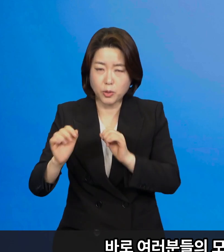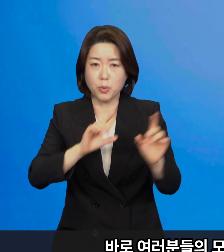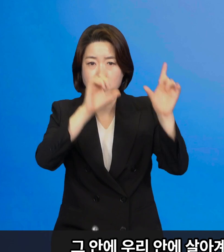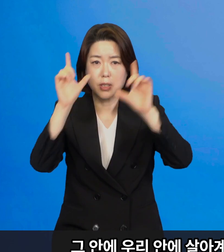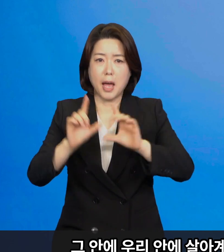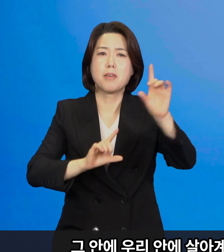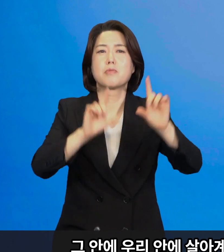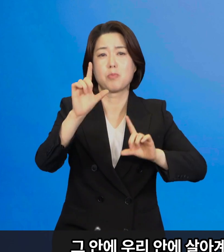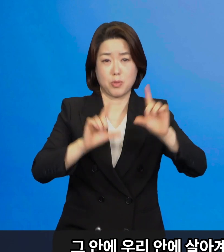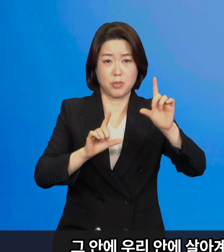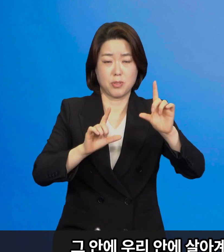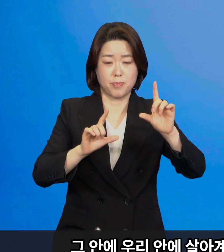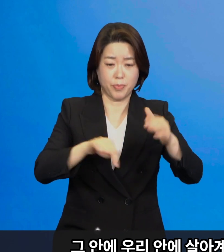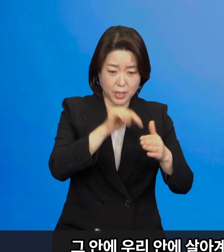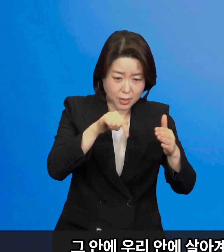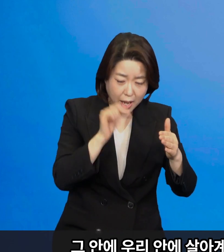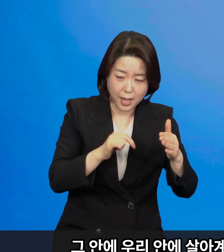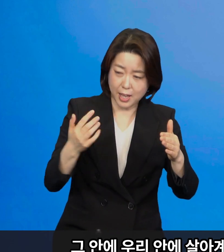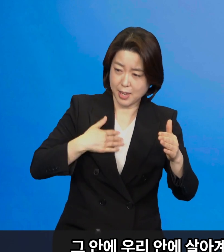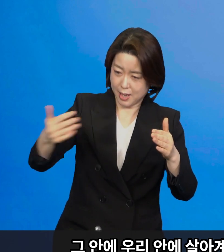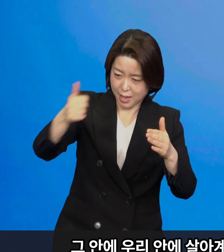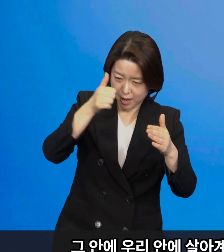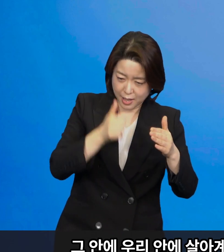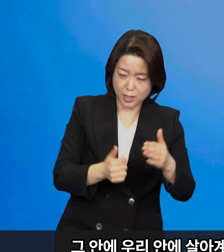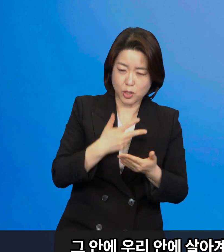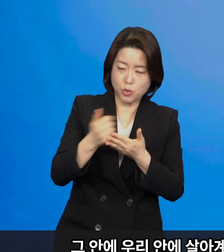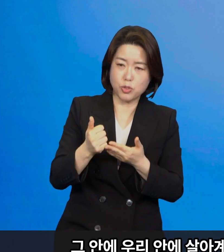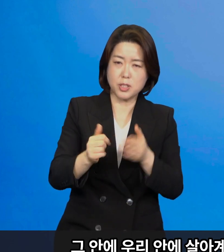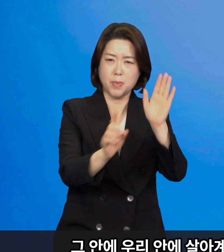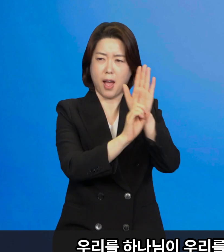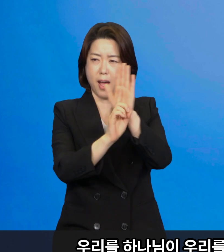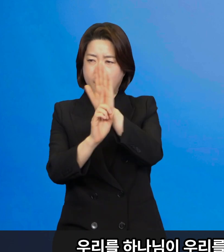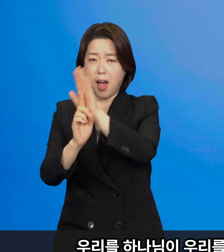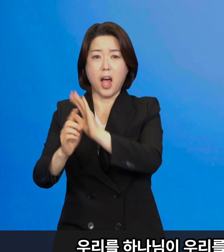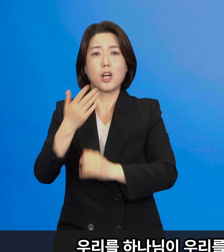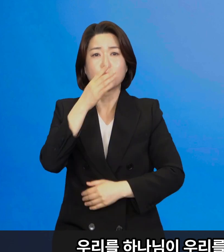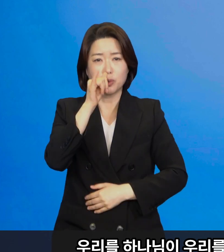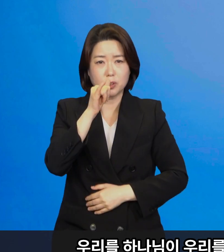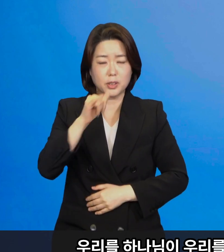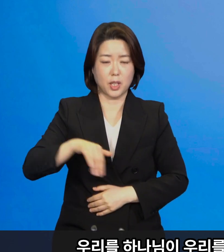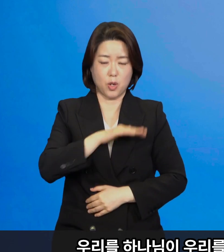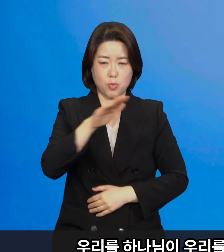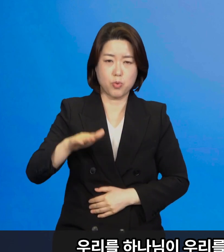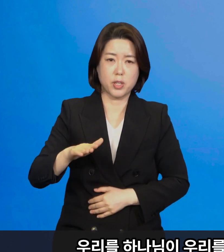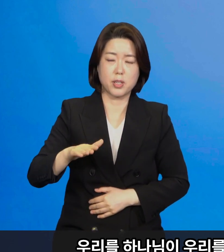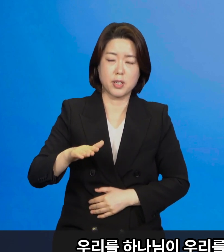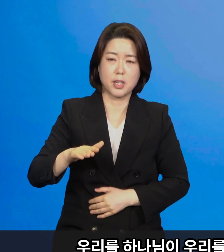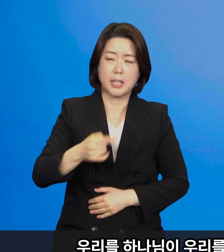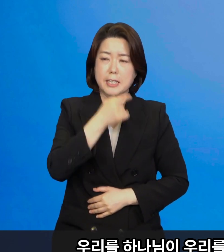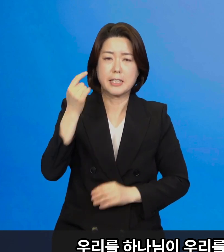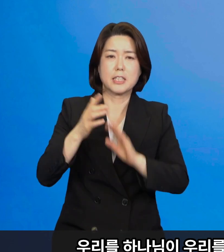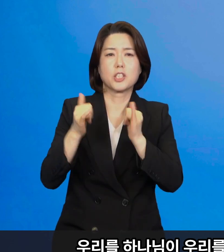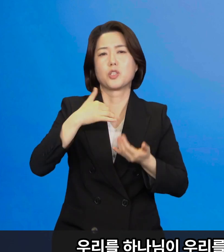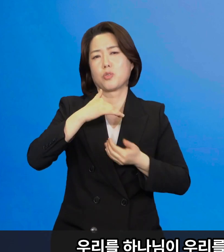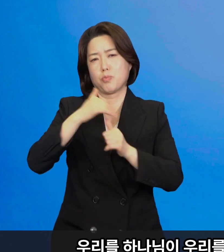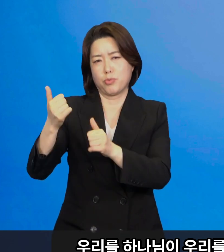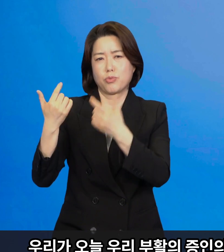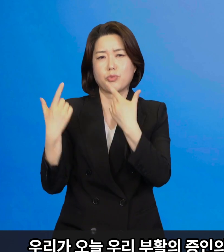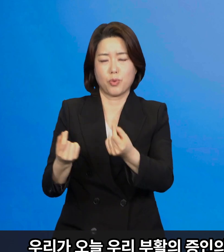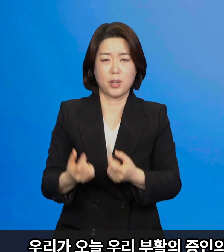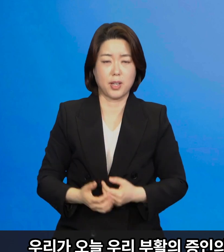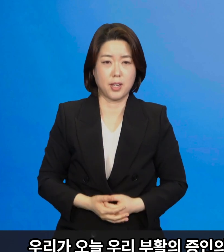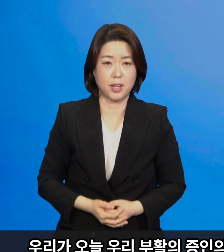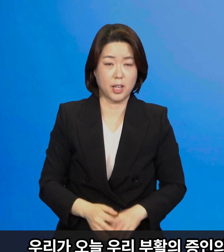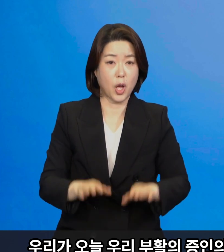삶에서 그 안에, 우리 안에 살아계신 주님이 증거될 수 있도록 하나님은 우리를 증인으로 부르시는 거예요.